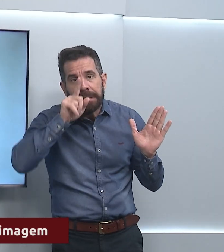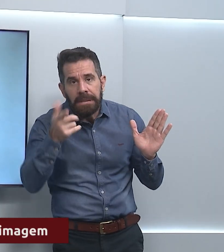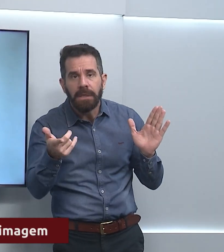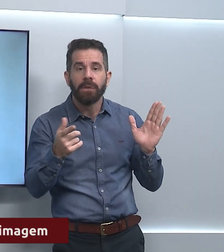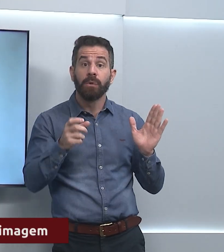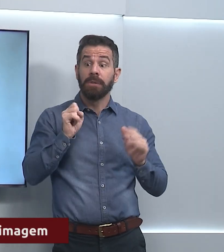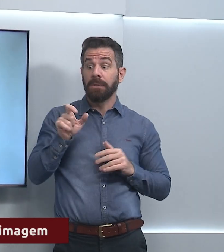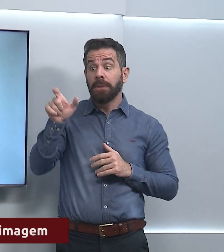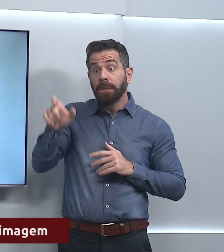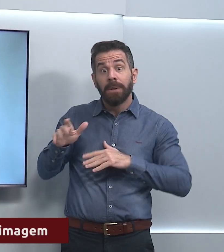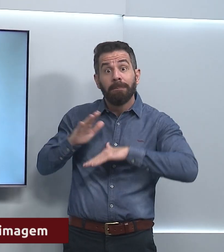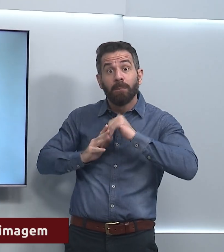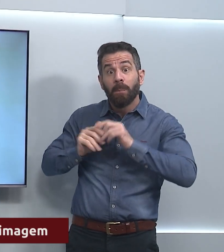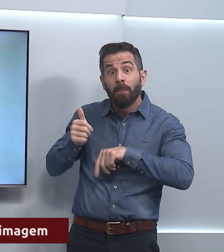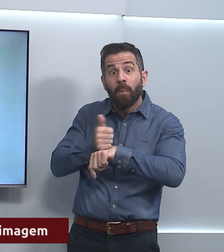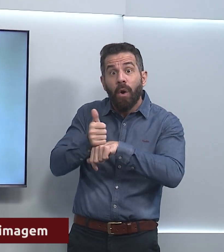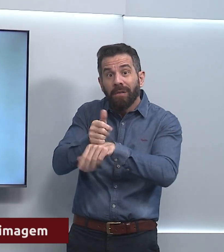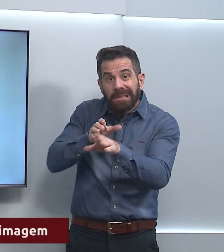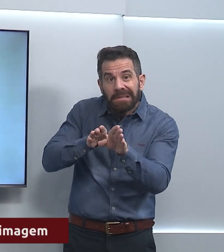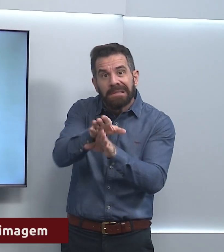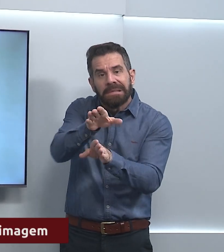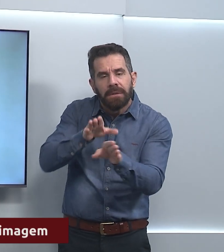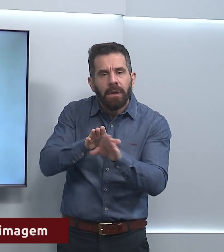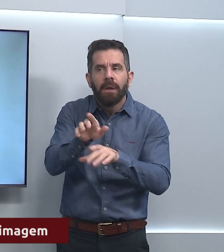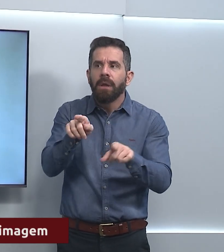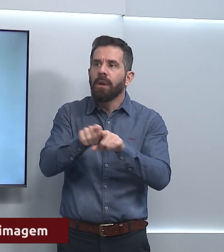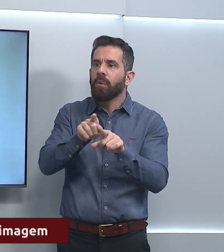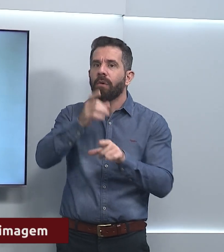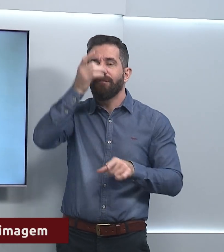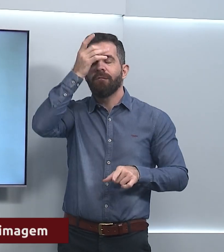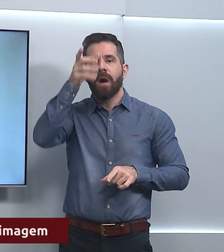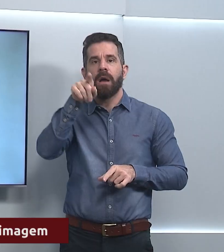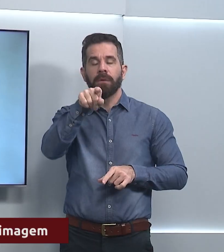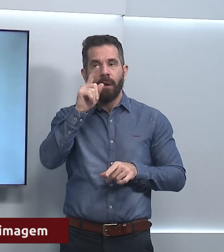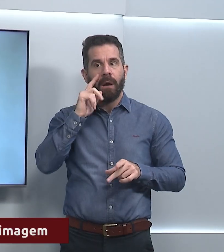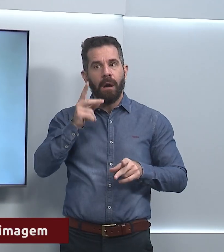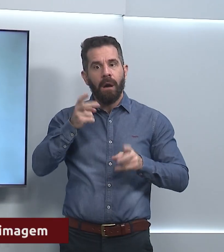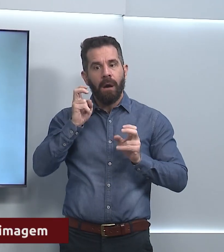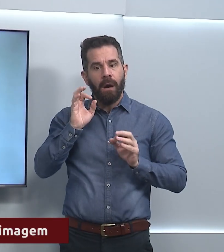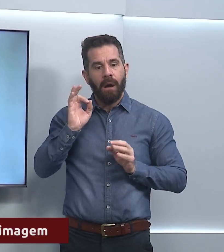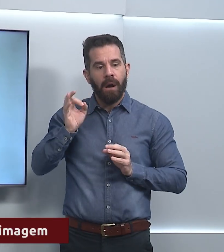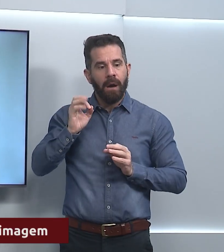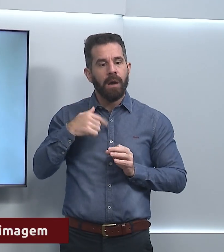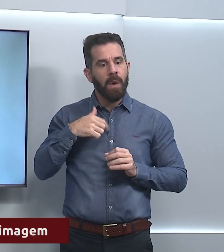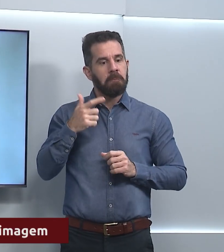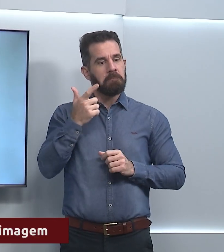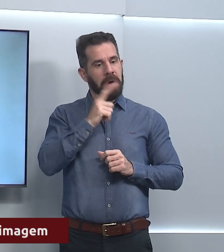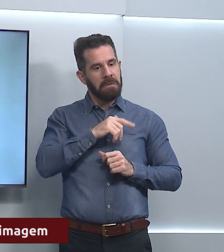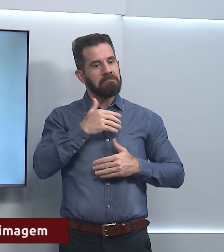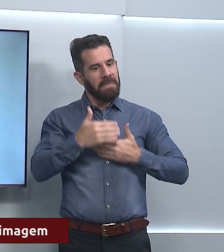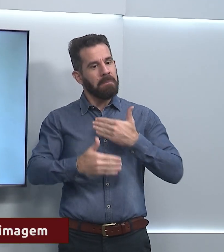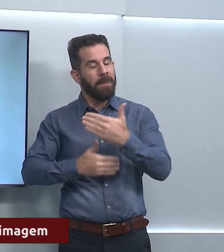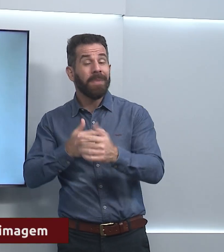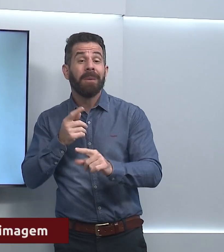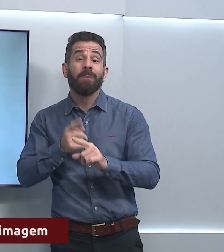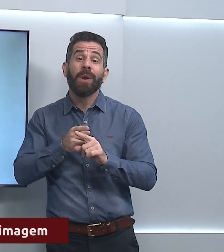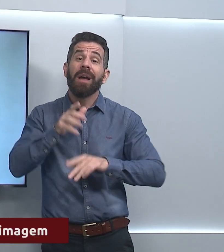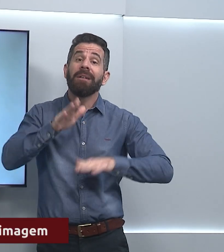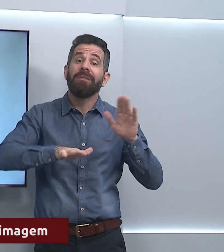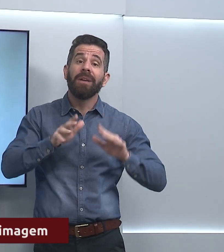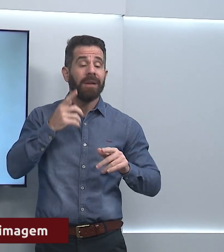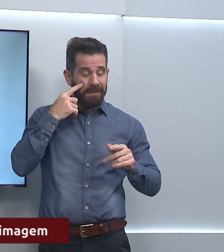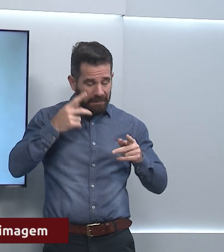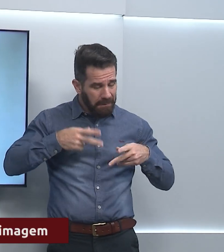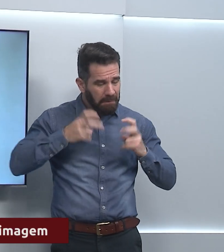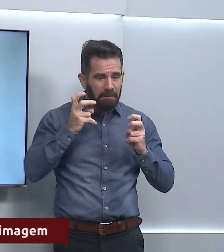te orientando, fica mais fácil. E fica até mais fácil para te mostrar a sua evolução. Porque as pessoas no processo, elas perdem também